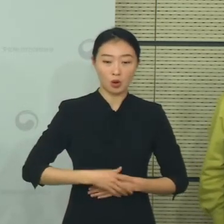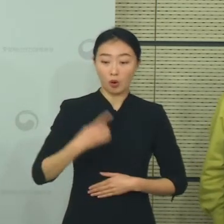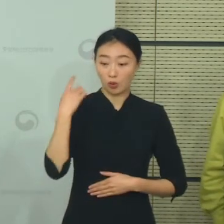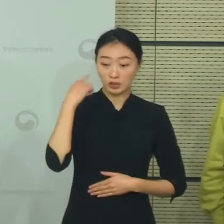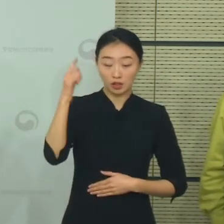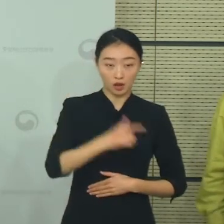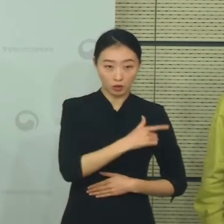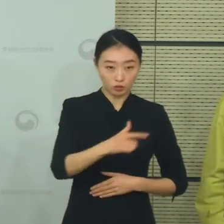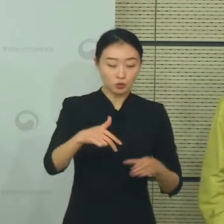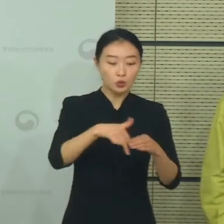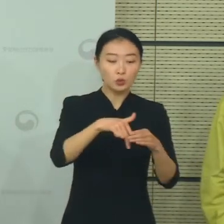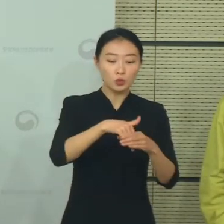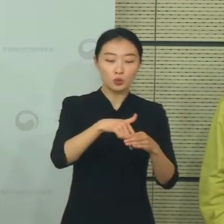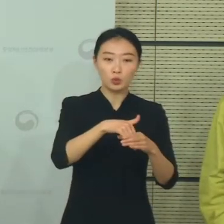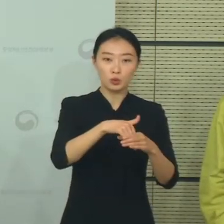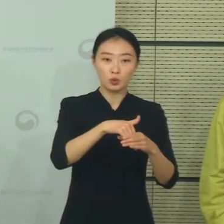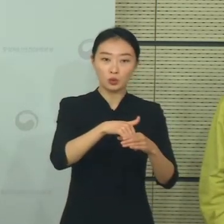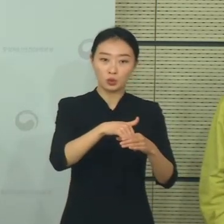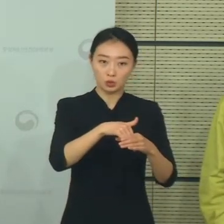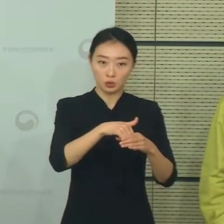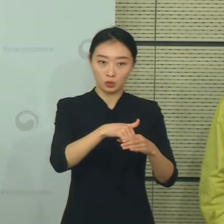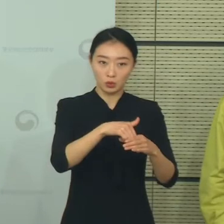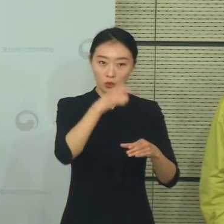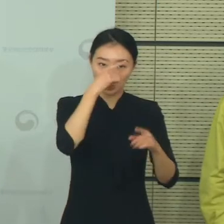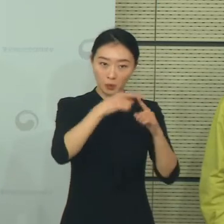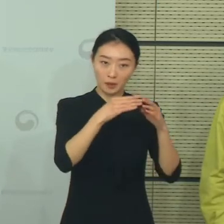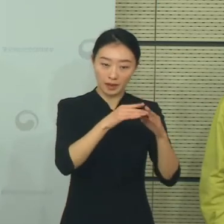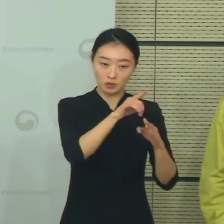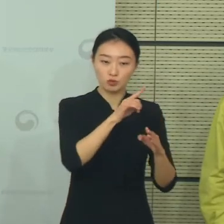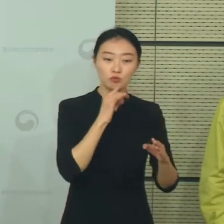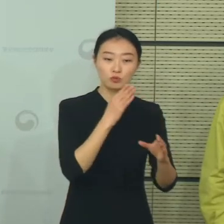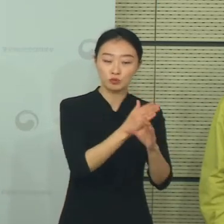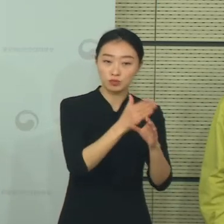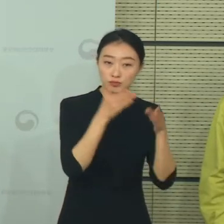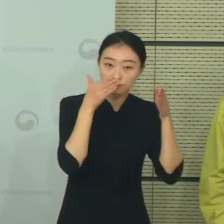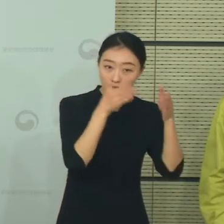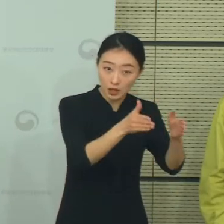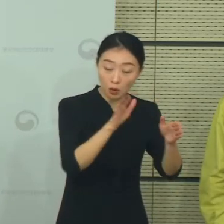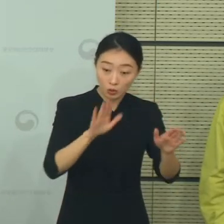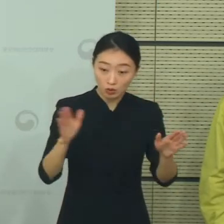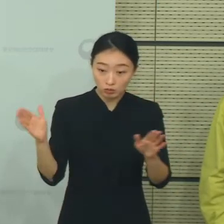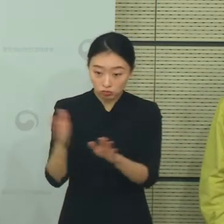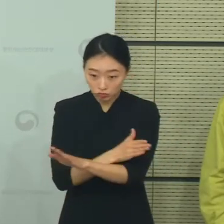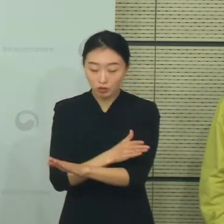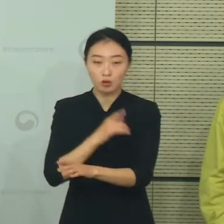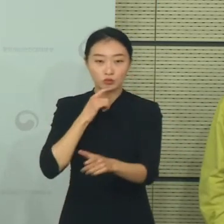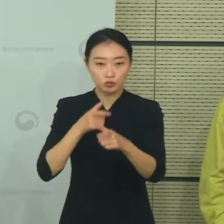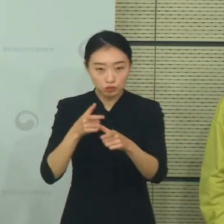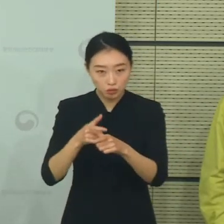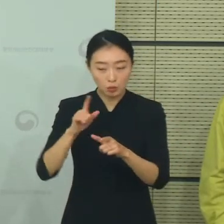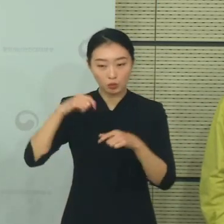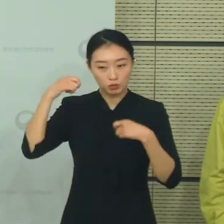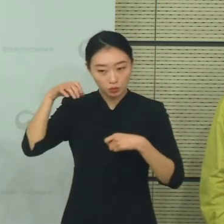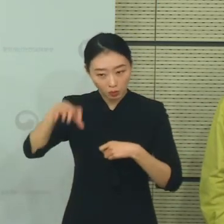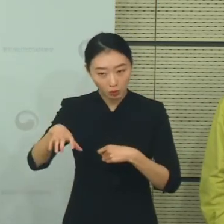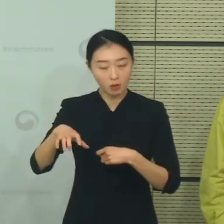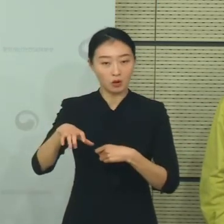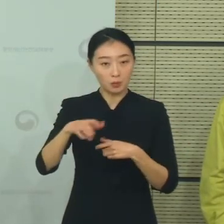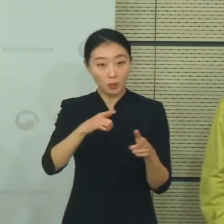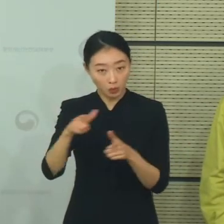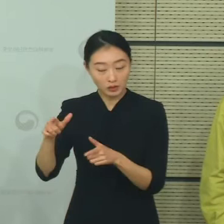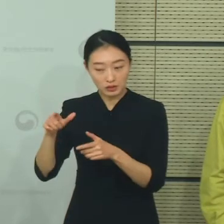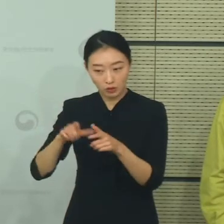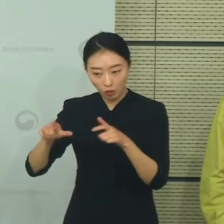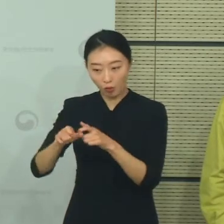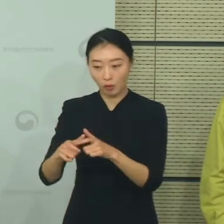저희가 교회를 중심으로 주로 집중적으로 좀 점검을 했고 이후 이제 오늘부터 다시 유흥업소나 이런 쪽으로 좀 확대해 나갈 예정입니다.